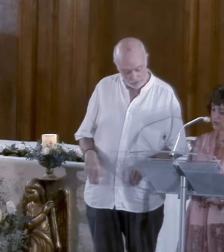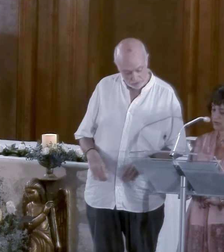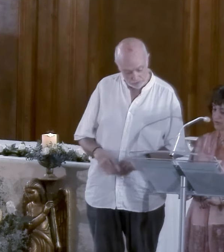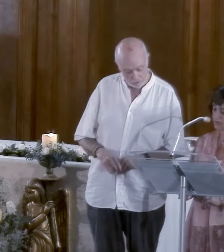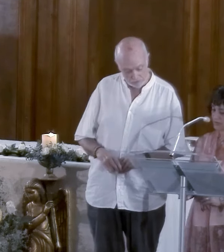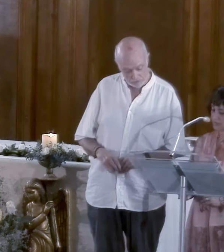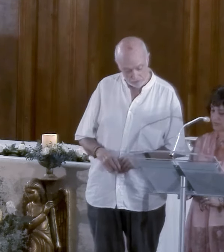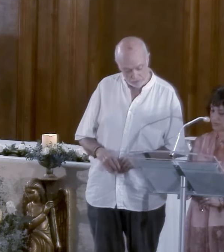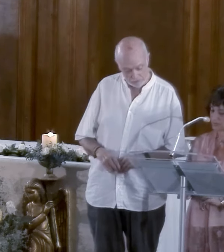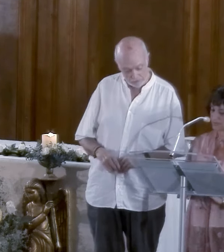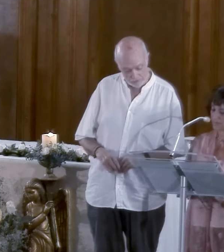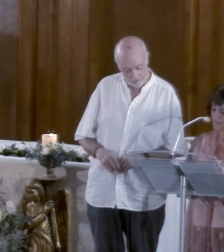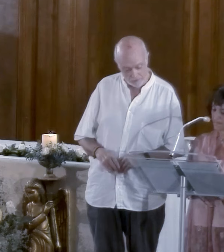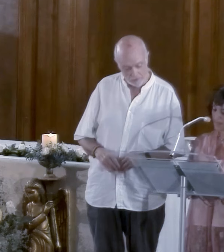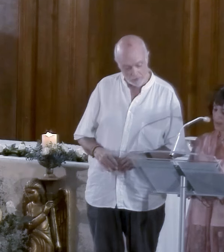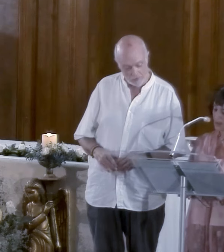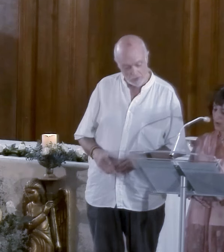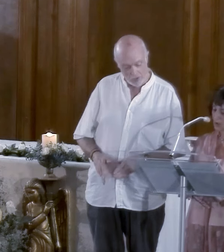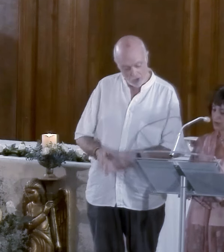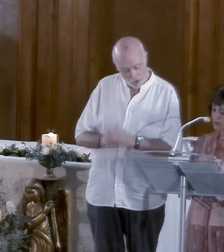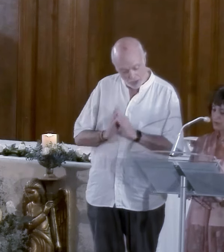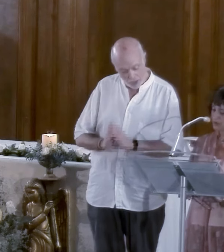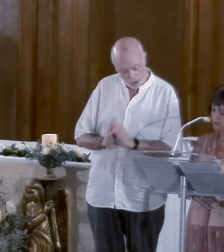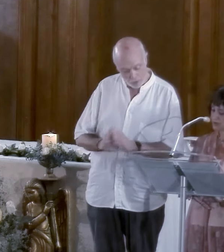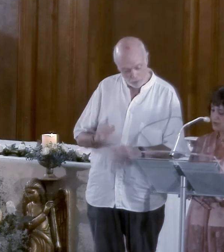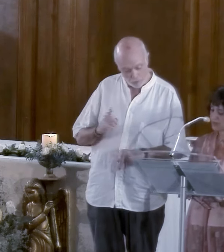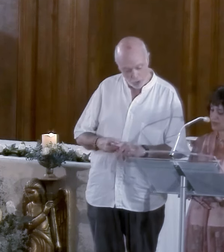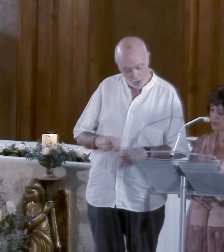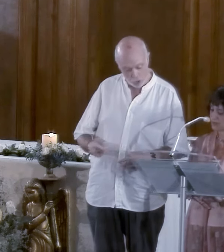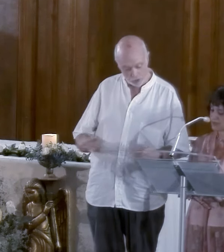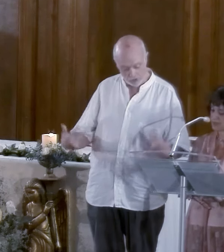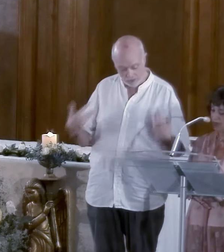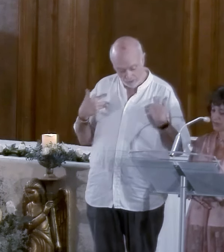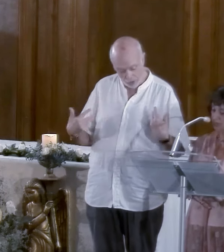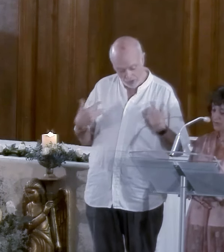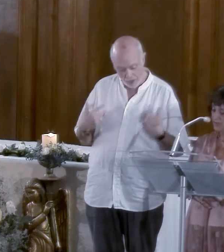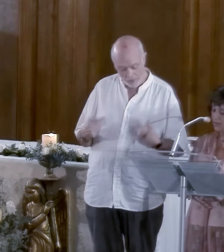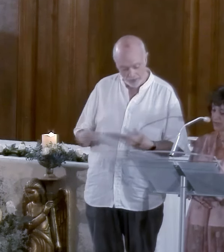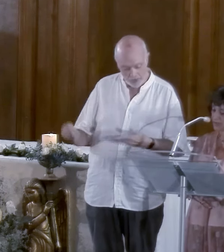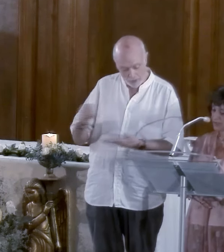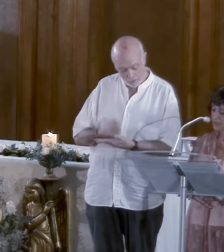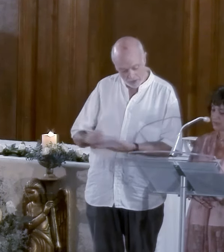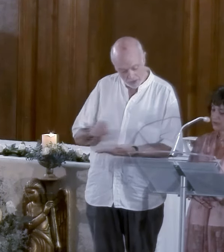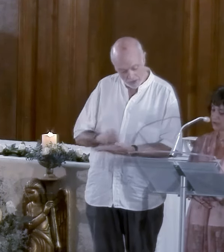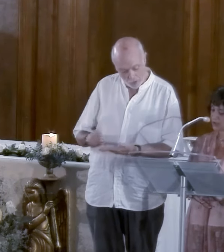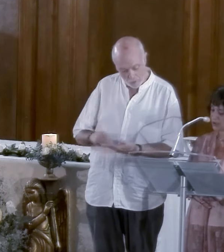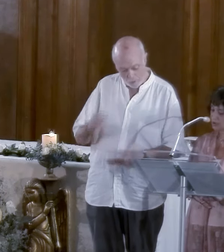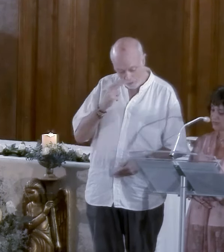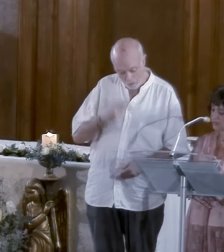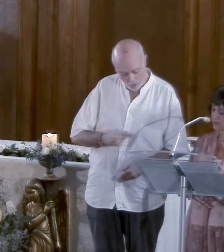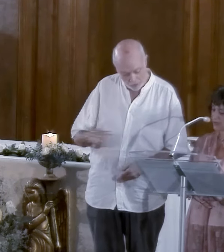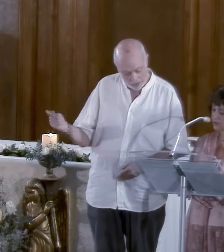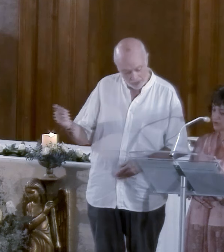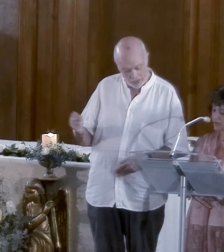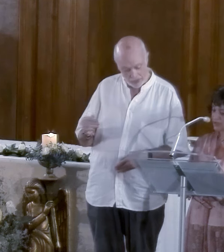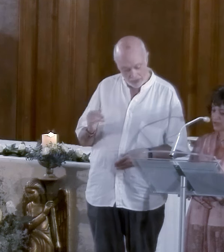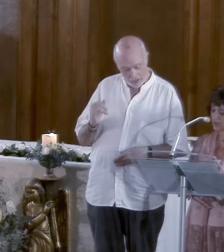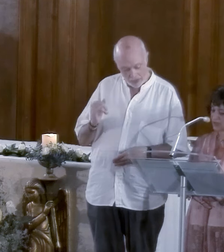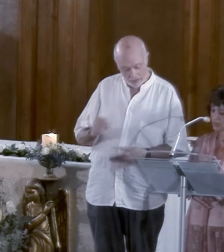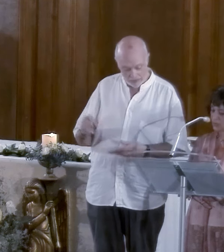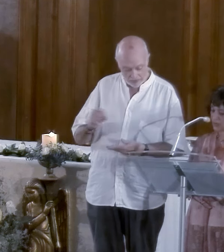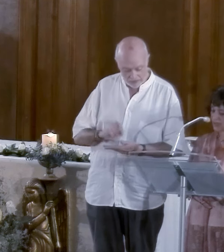Oremos. Padre, escúchanos. Oremos por los responsables de la administración pública y por los técnicos y funcionarios